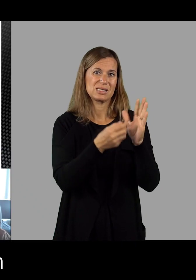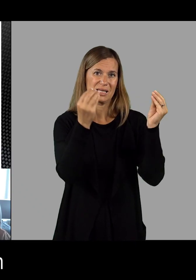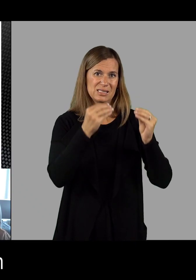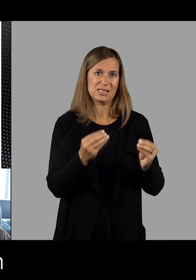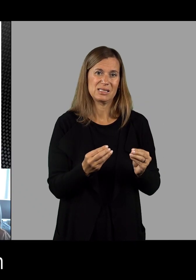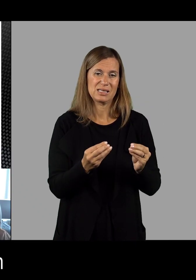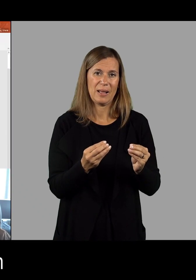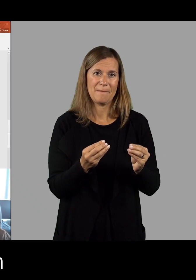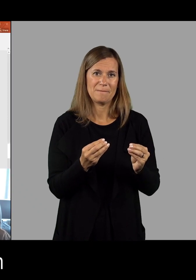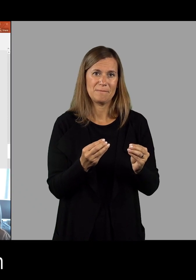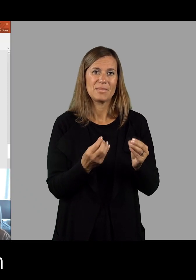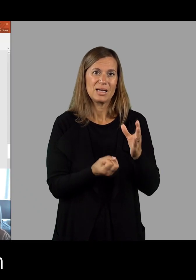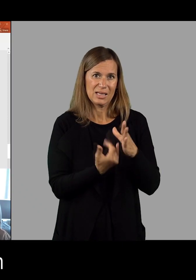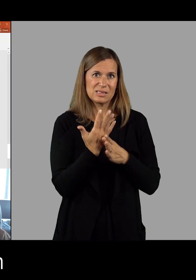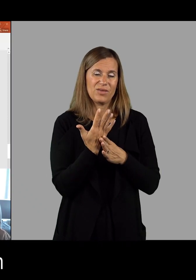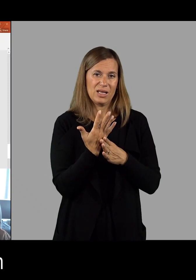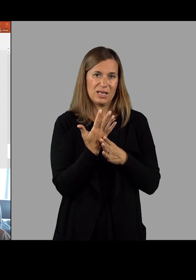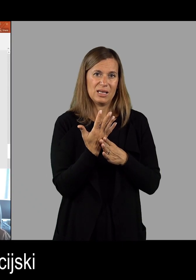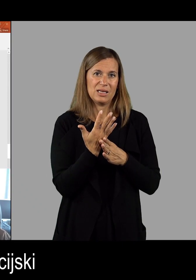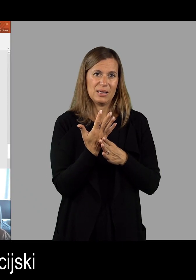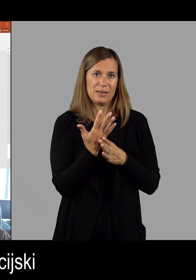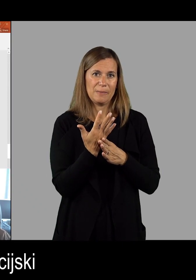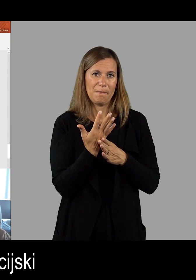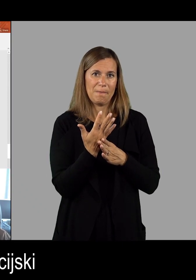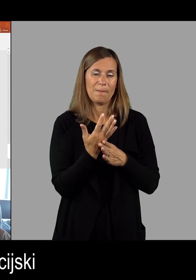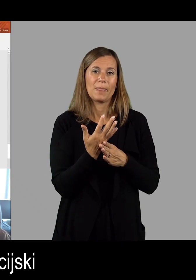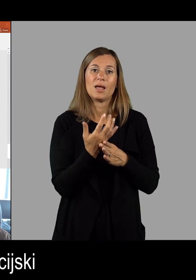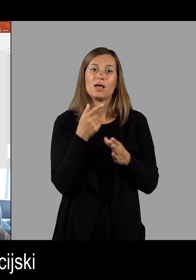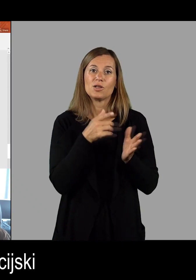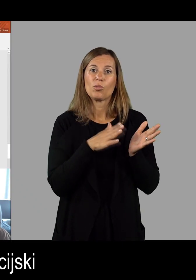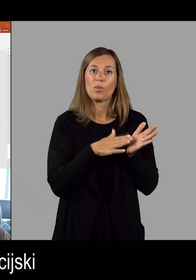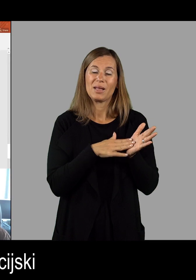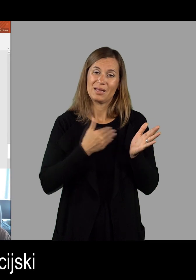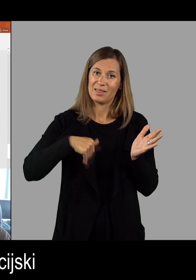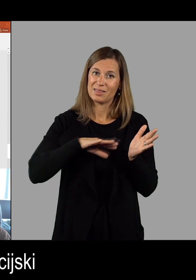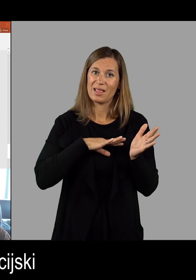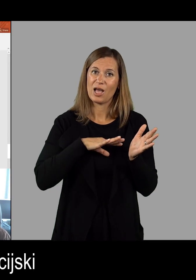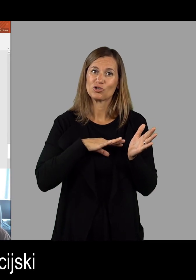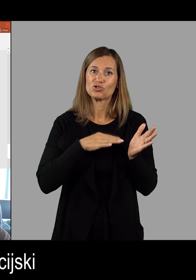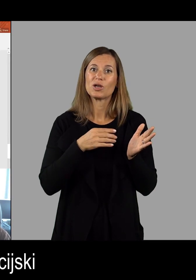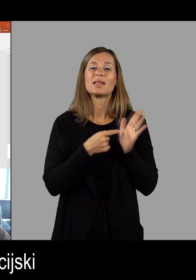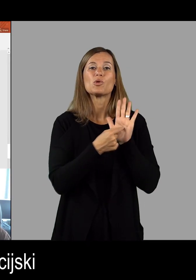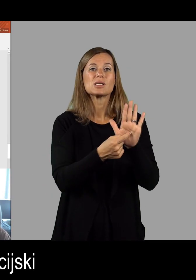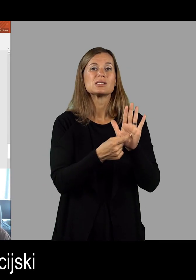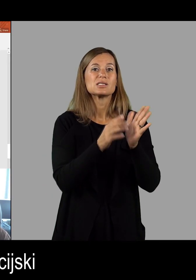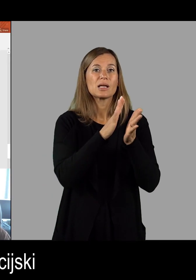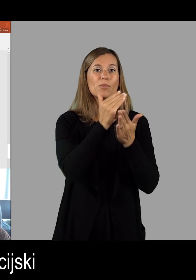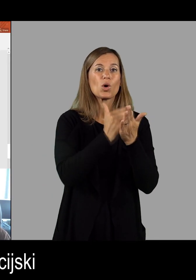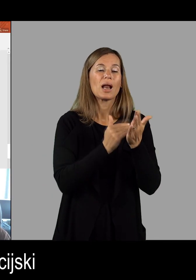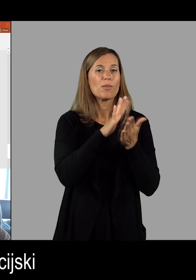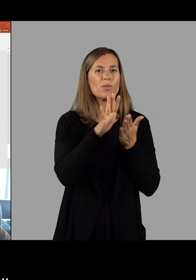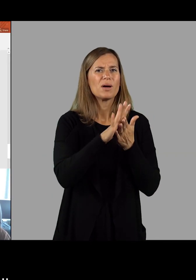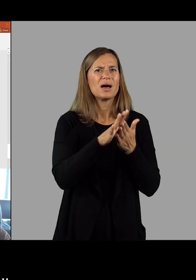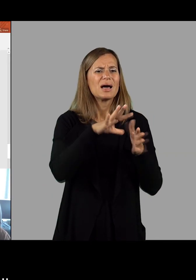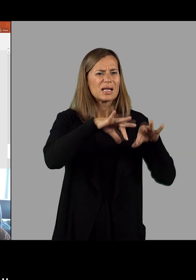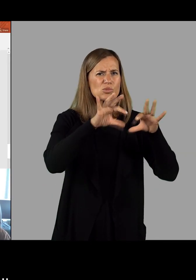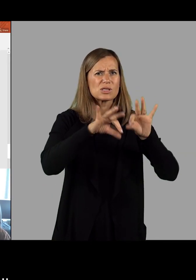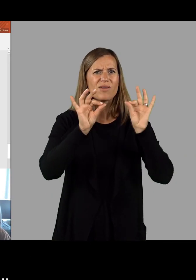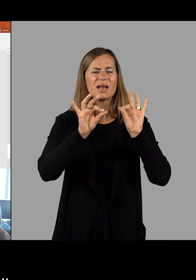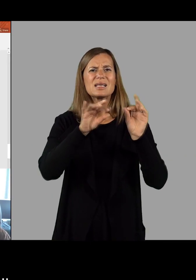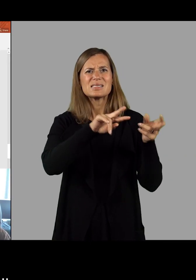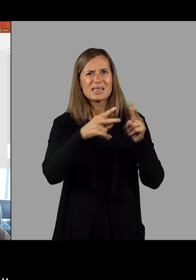sistem to vrstni razvili. Torej tukaj naš demonstracijski program uporablja tako